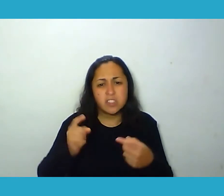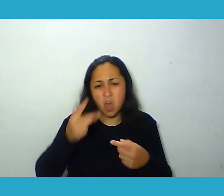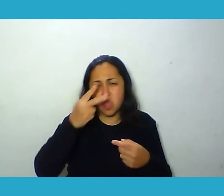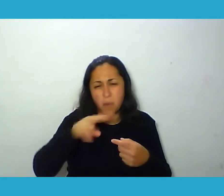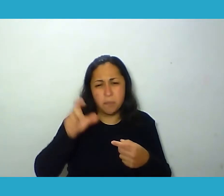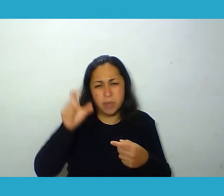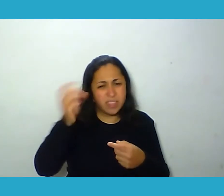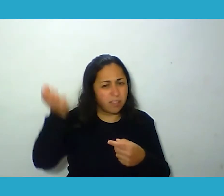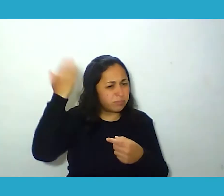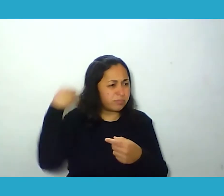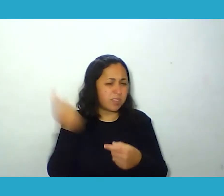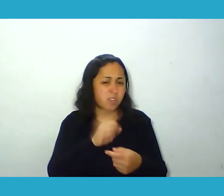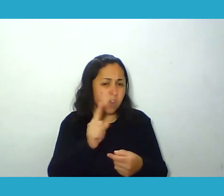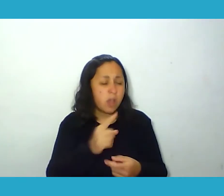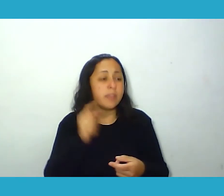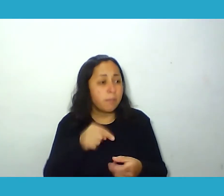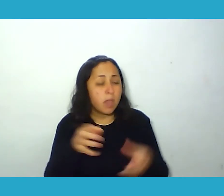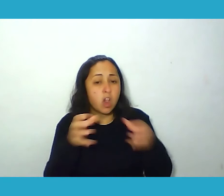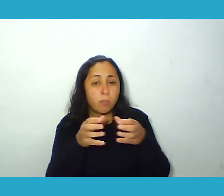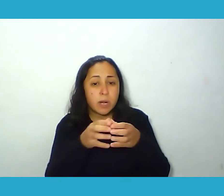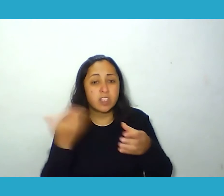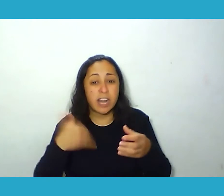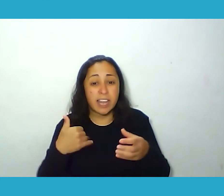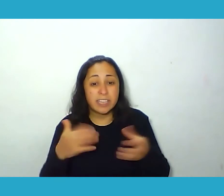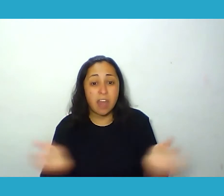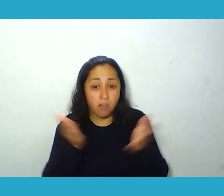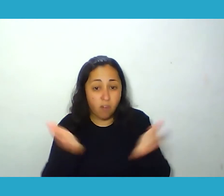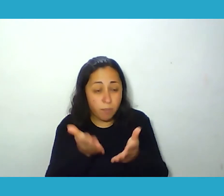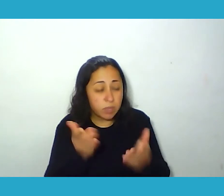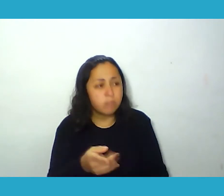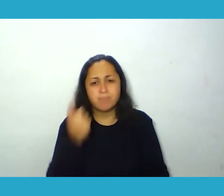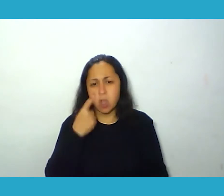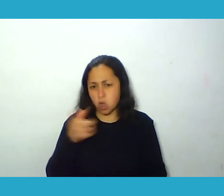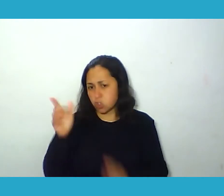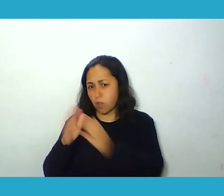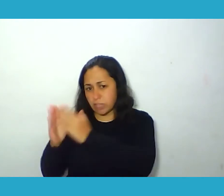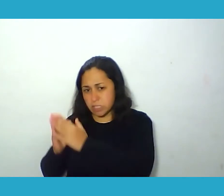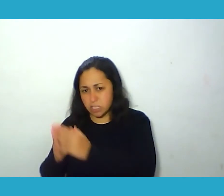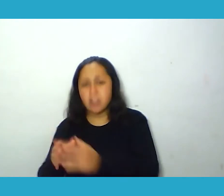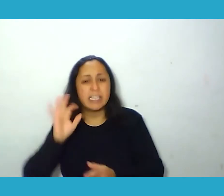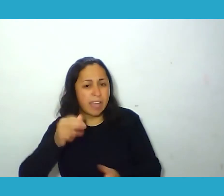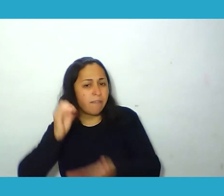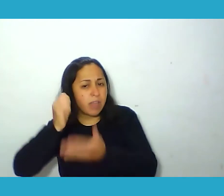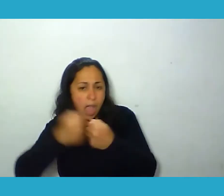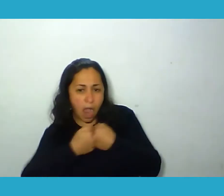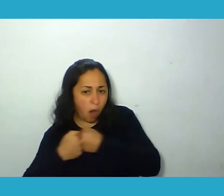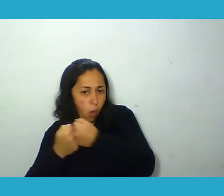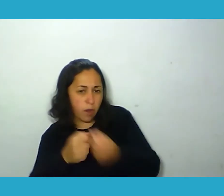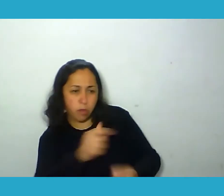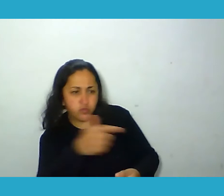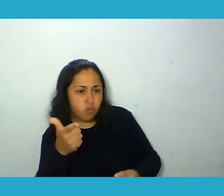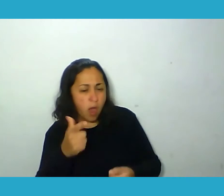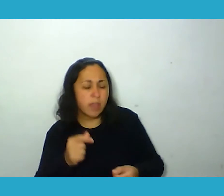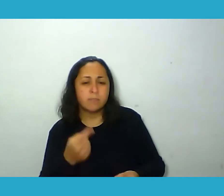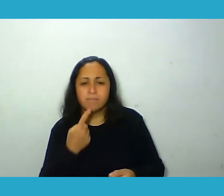atravesando? Como así también la Corporación Argentina de Fomento conoce que muchos de los vecinos de Punilla no están de acuerdo con esta obra y que dudan de